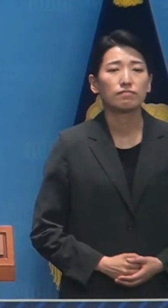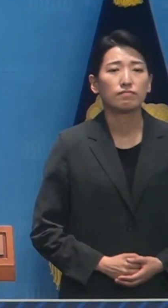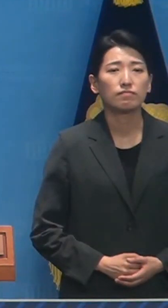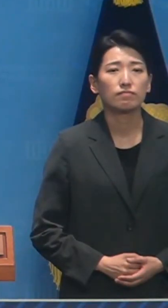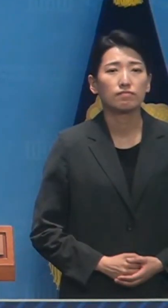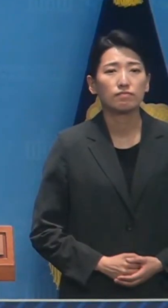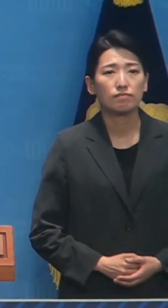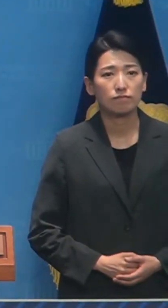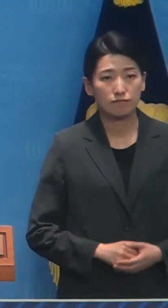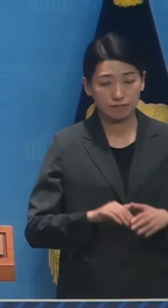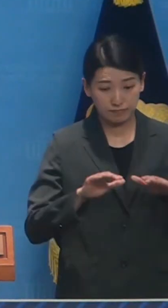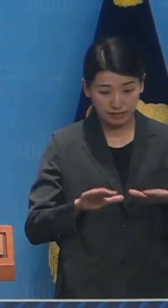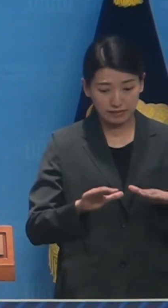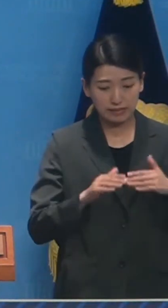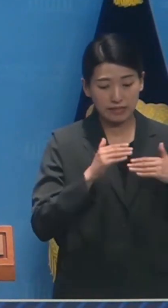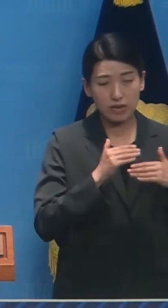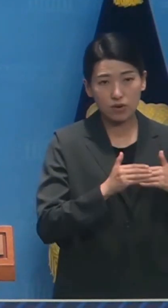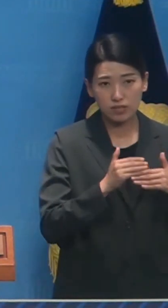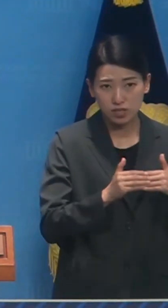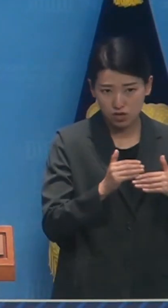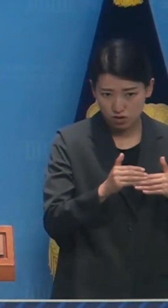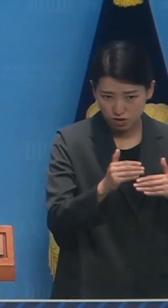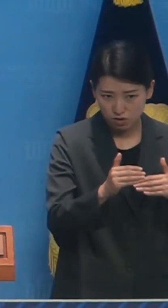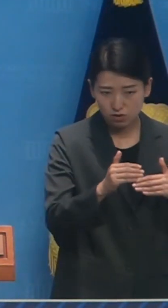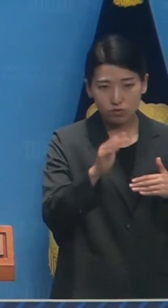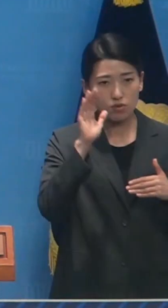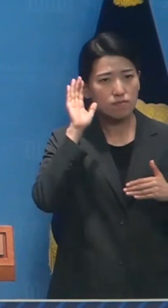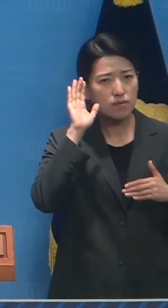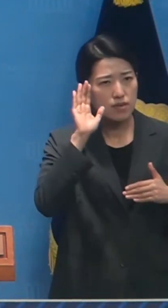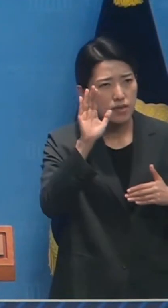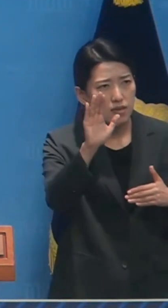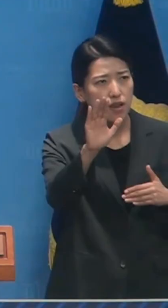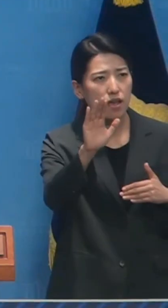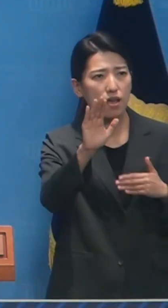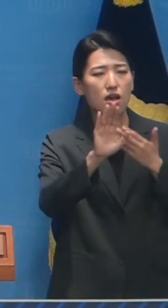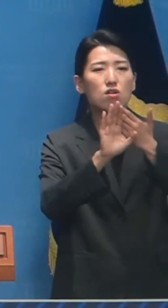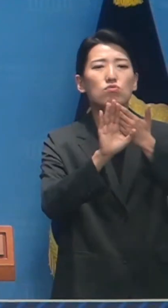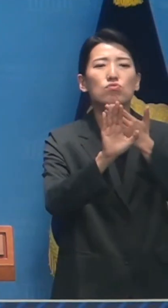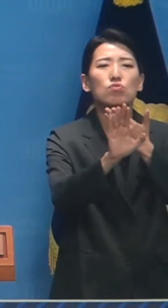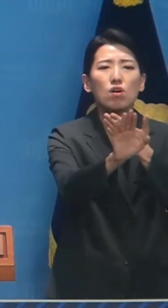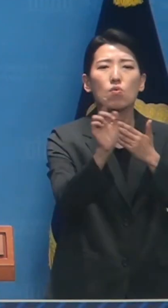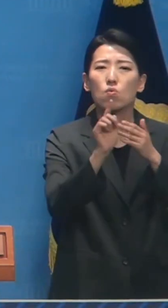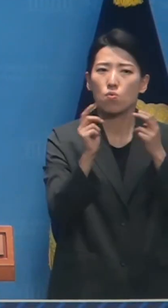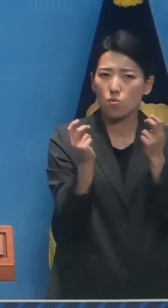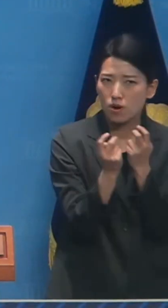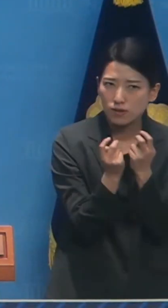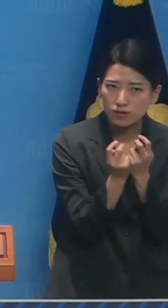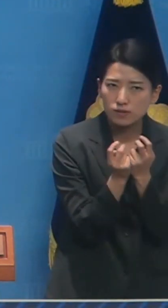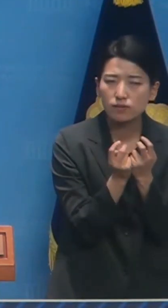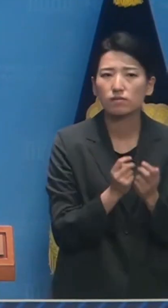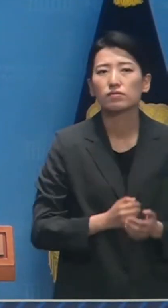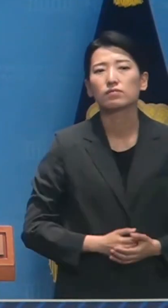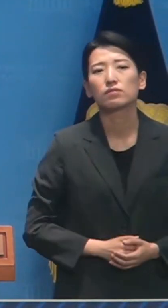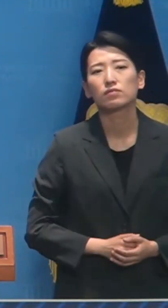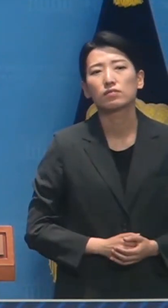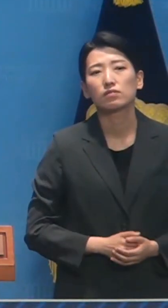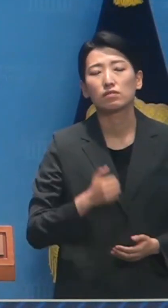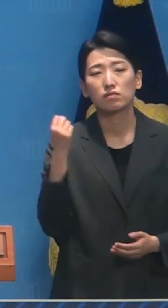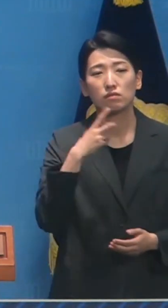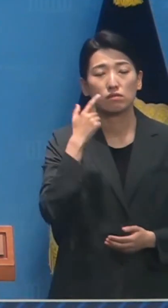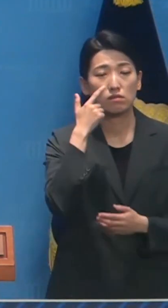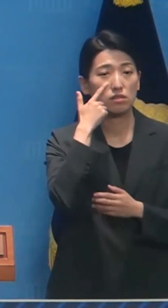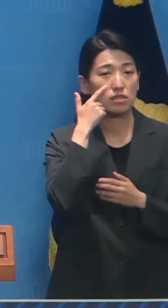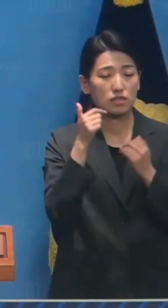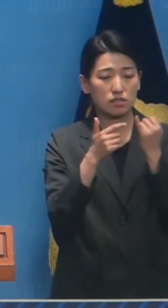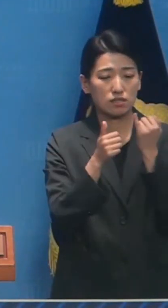선제성에서 과정성과 기왕성 또 후과성을 아우르고 친구 인권을